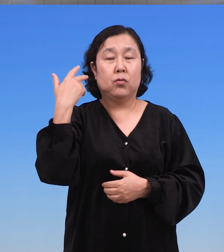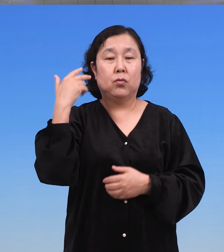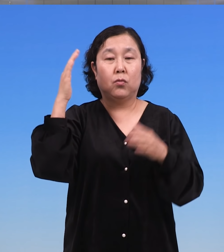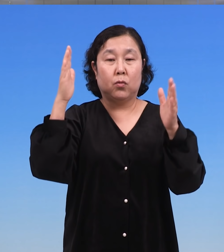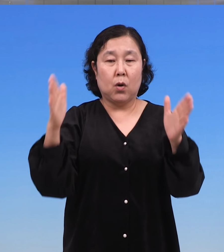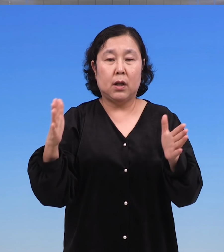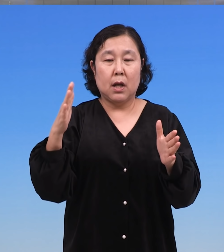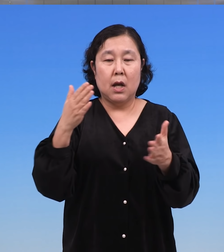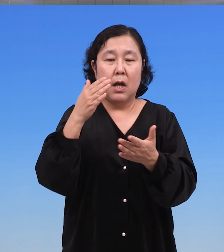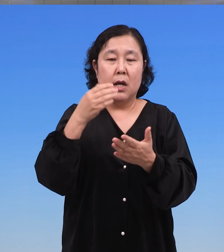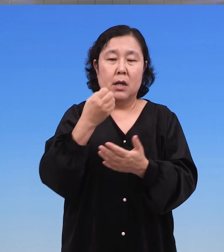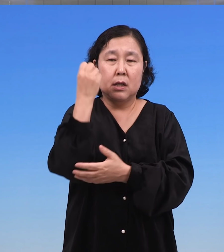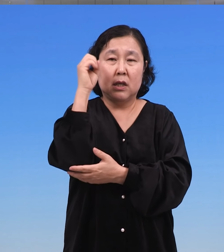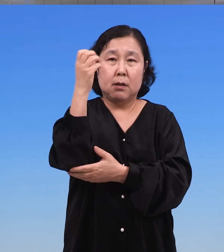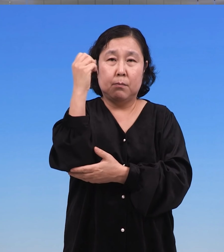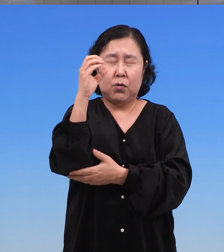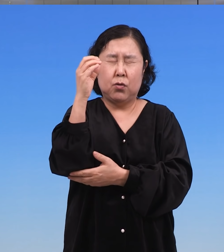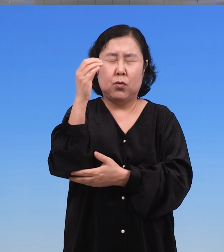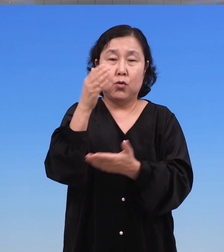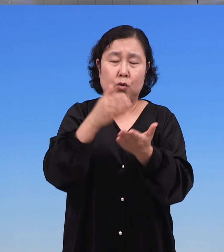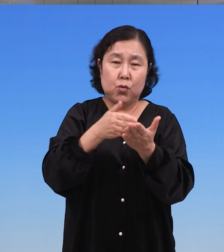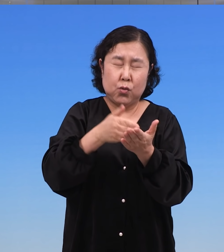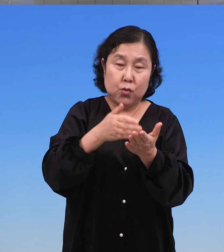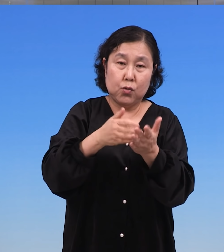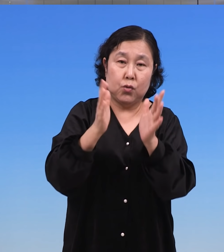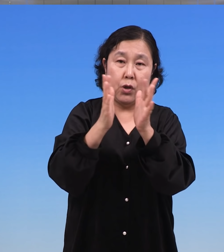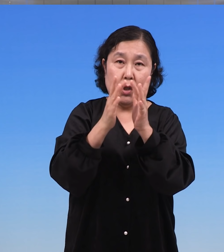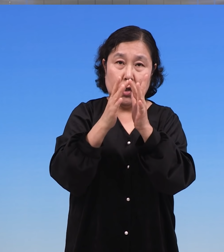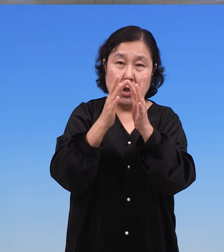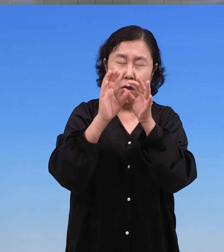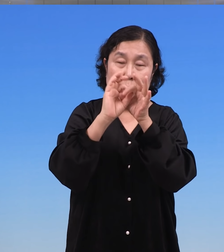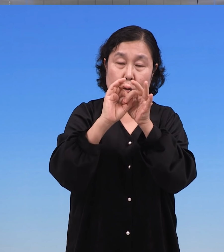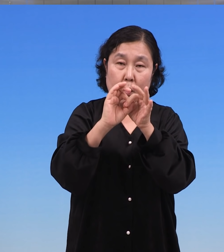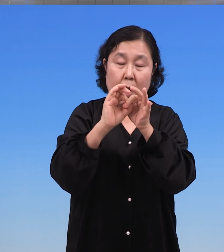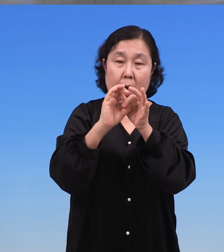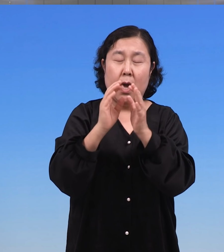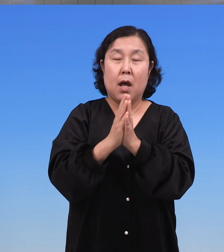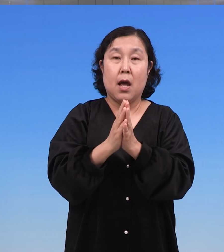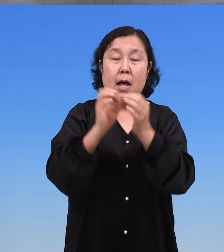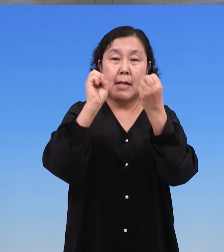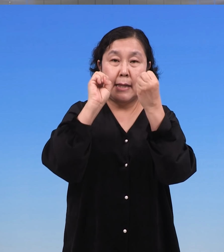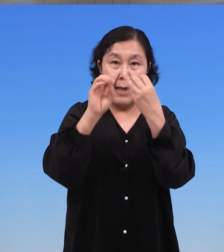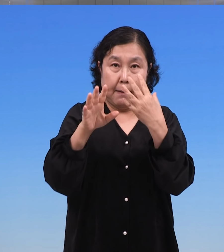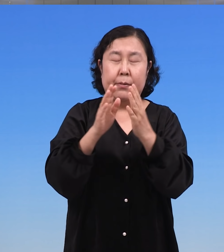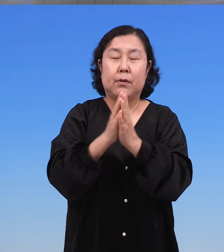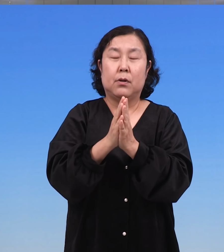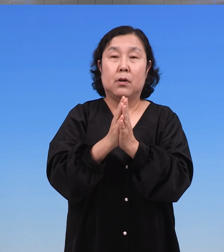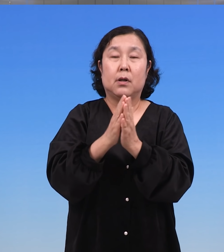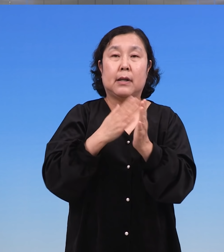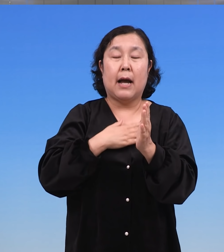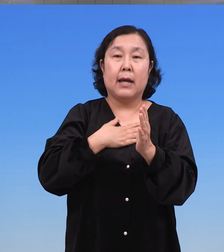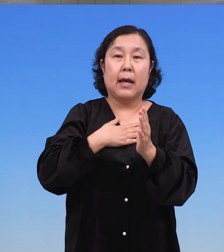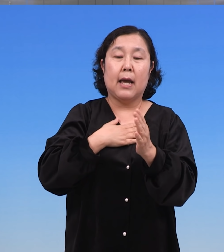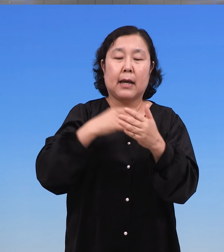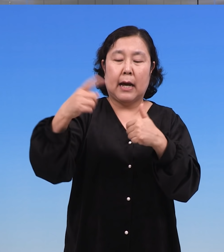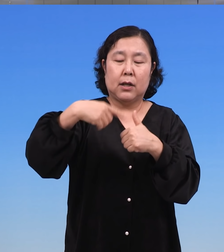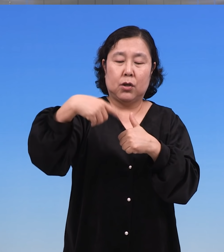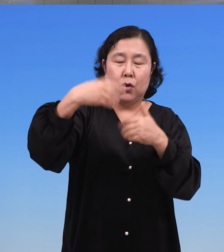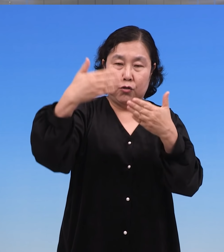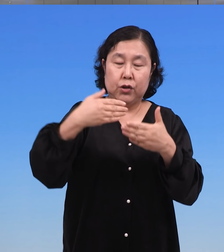내내 저에게요, 신문을 통해, 뉴스를 통해, 인터넷을 통해 바로 이 질문에 대한 답을 하나님이 막 쏟아